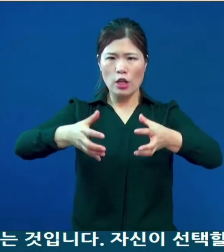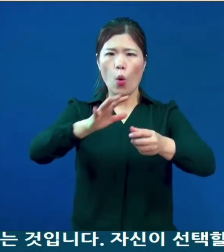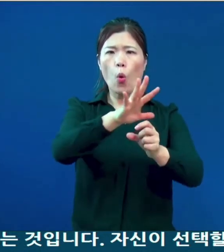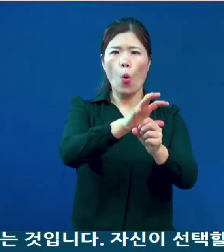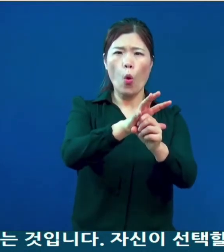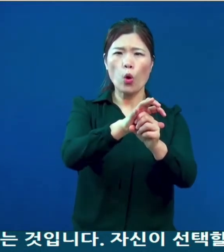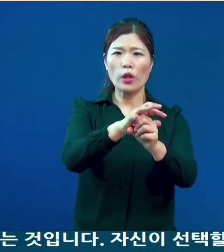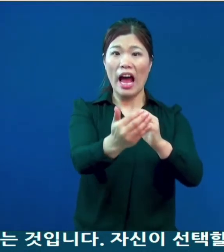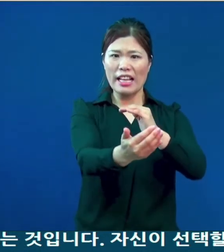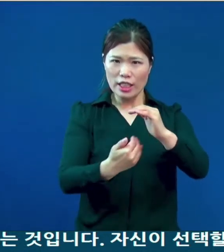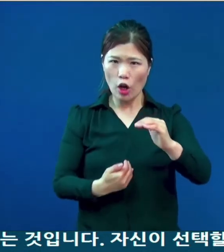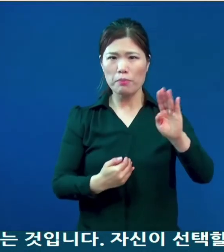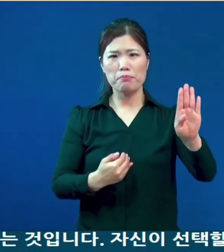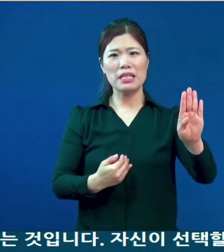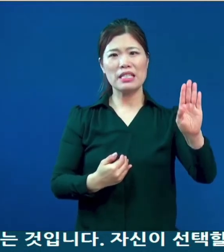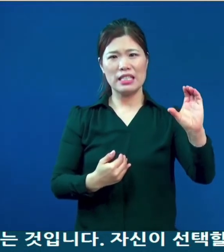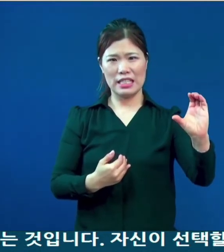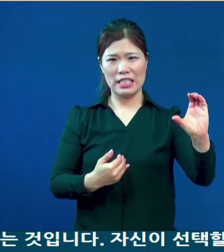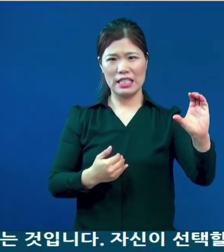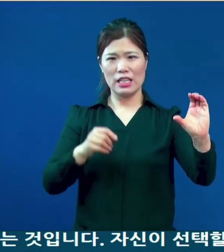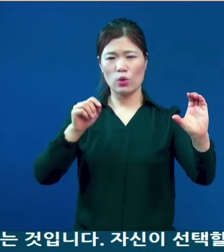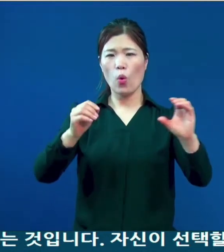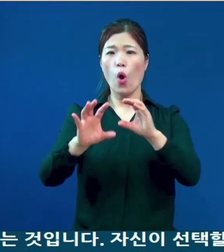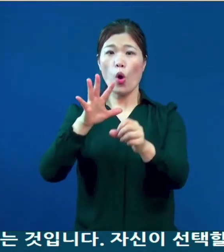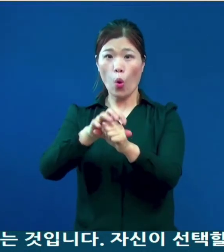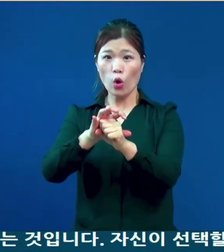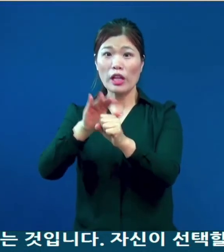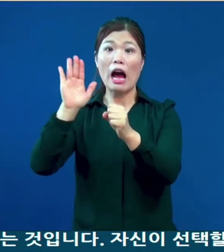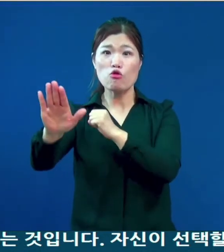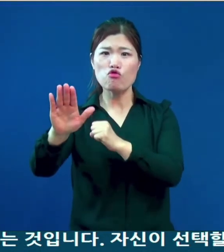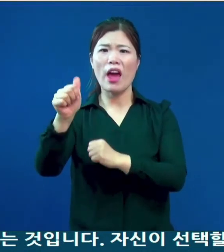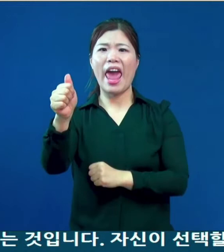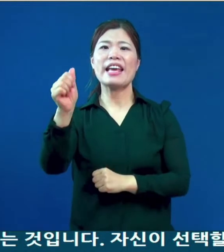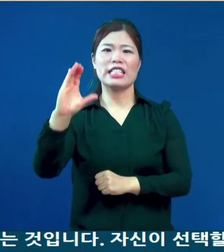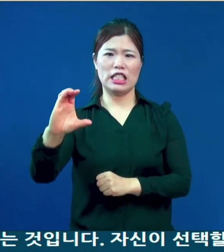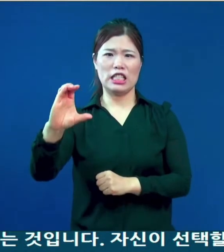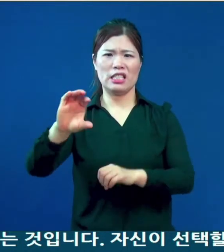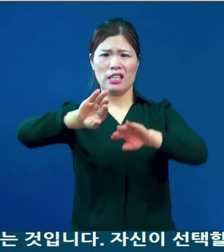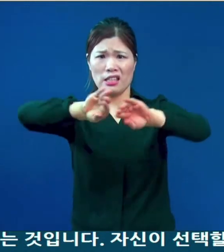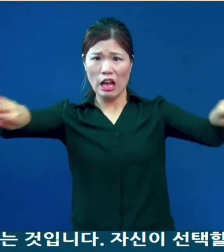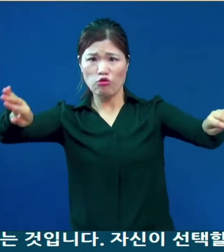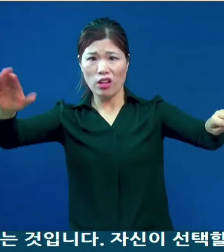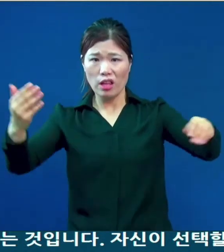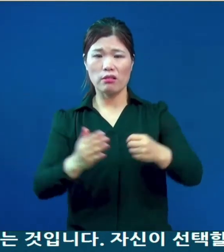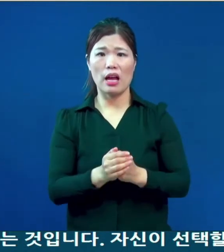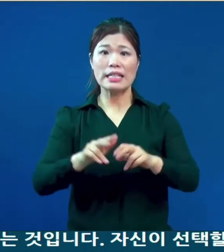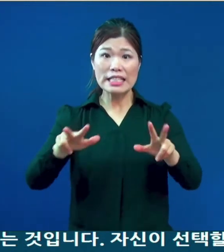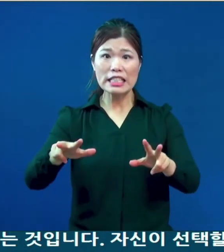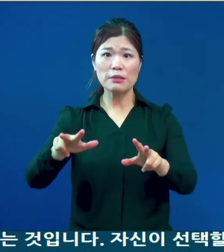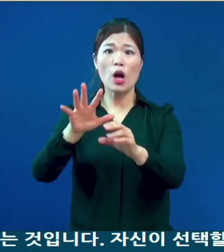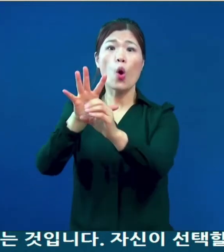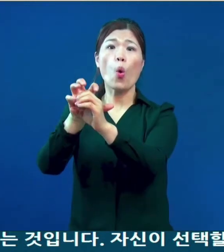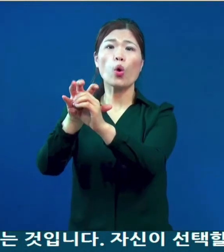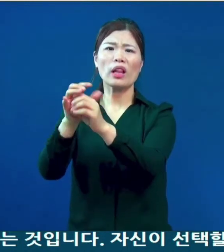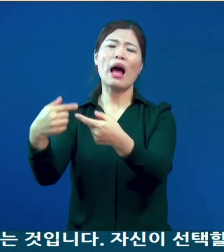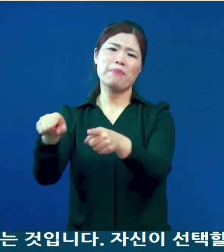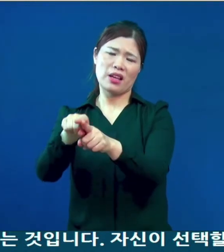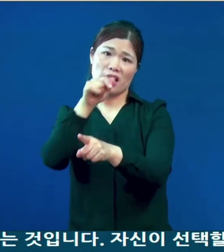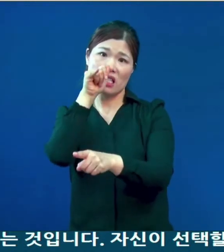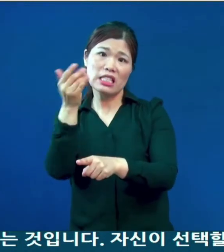코로나 이후인 A씨로 나뉠 것이다. 우리는 위드 코로나 시대를 보내고 있지만 코로나